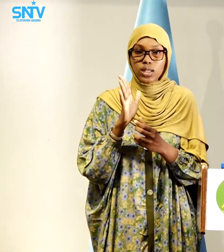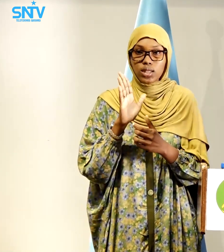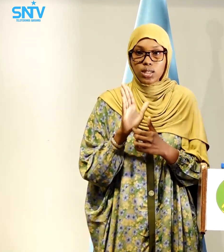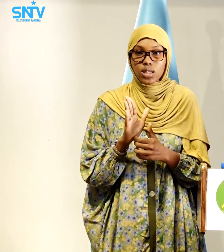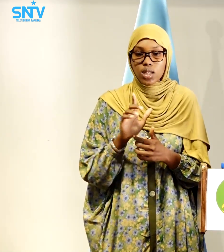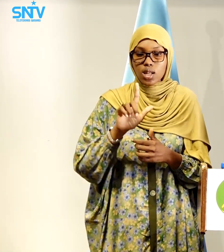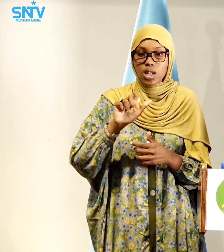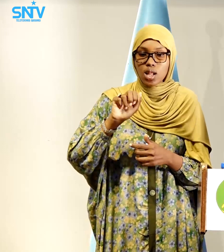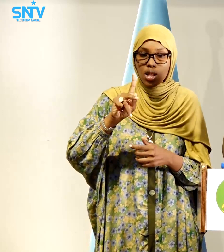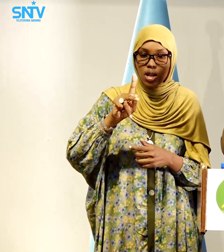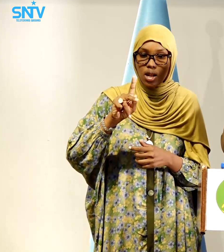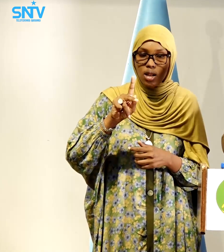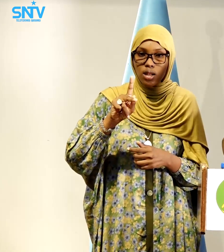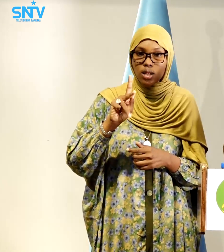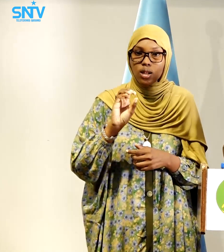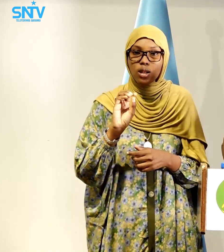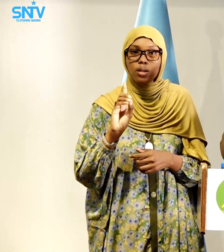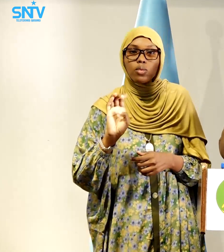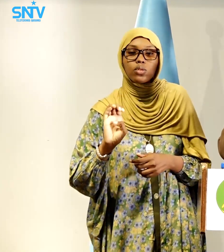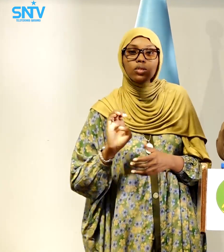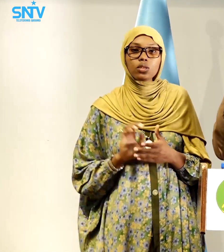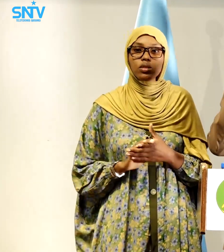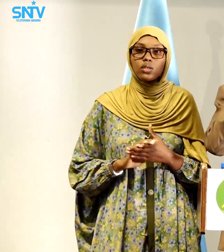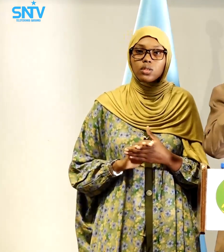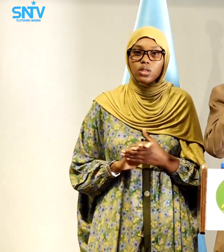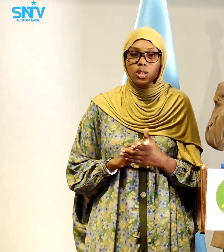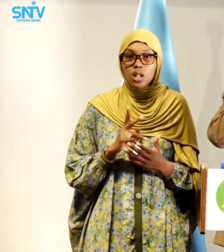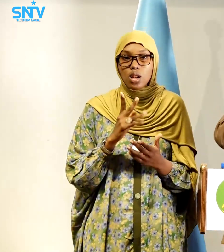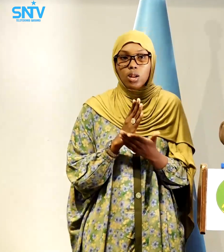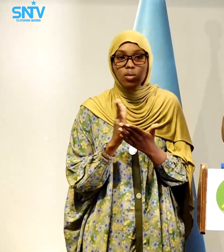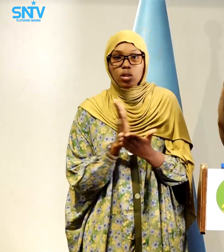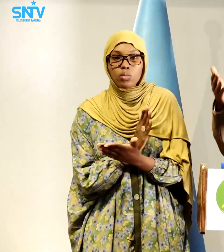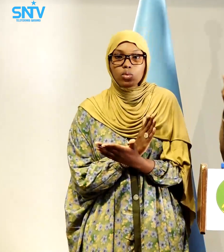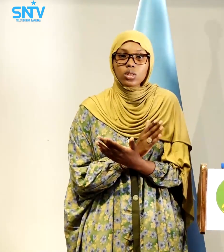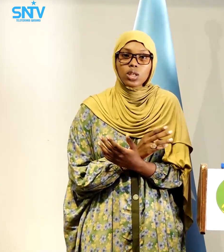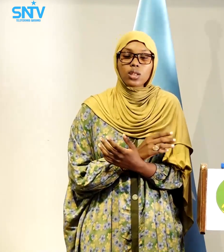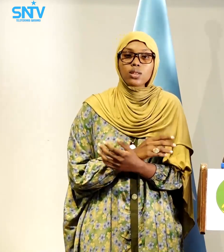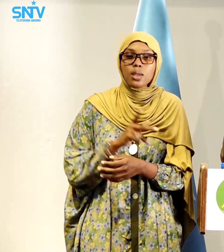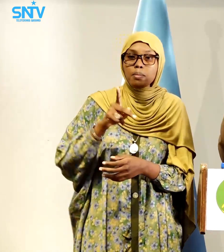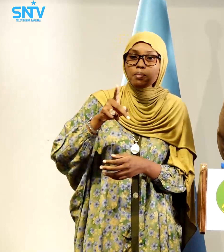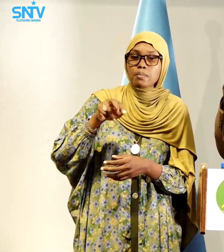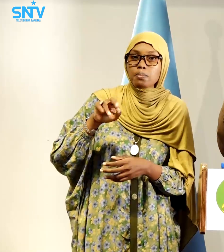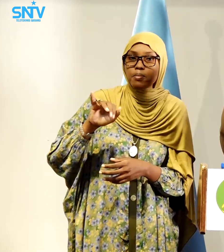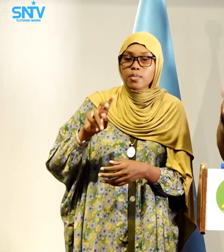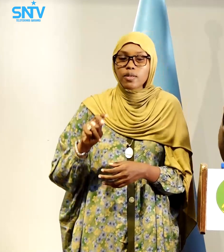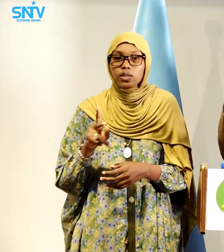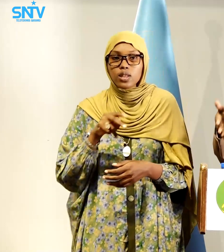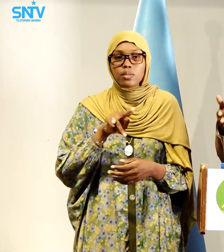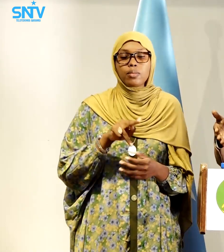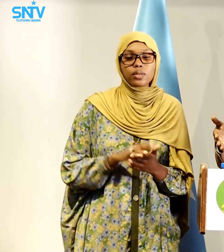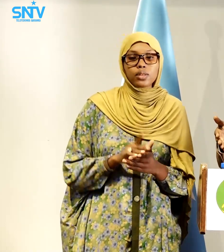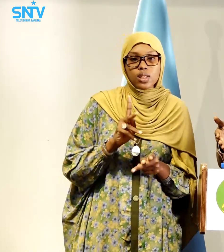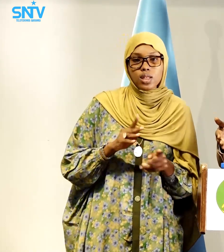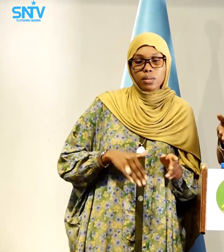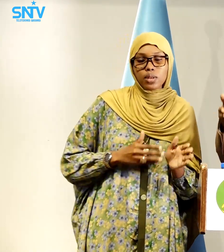oo ah laba qod oo qusay sharciga uu quseeyaa labada qayb public sectors iyo private sectors marka dadka baaya gaar